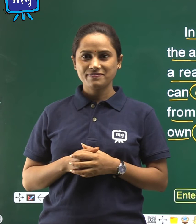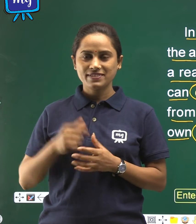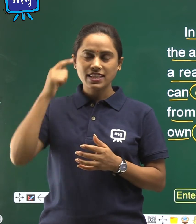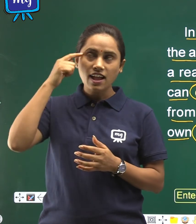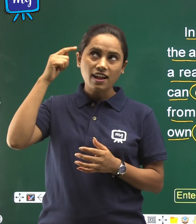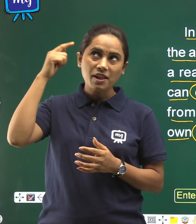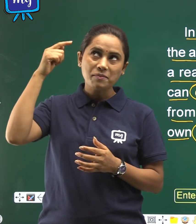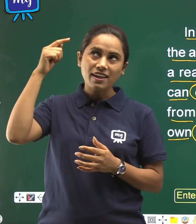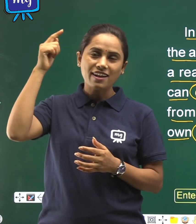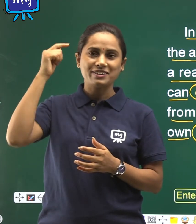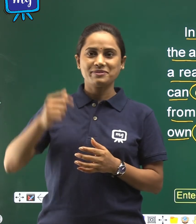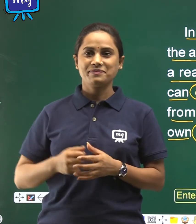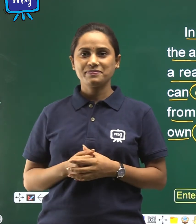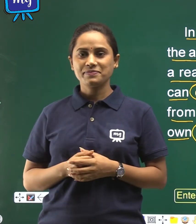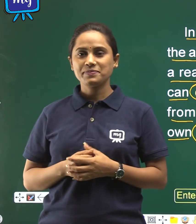कल्पना.